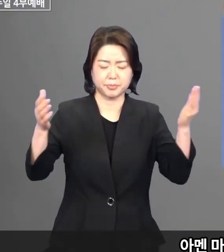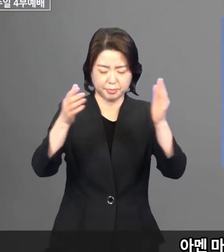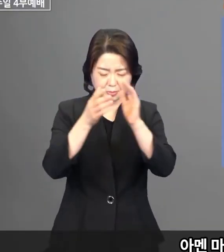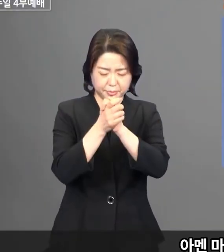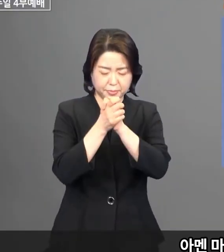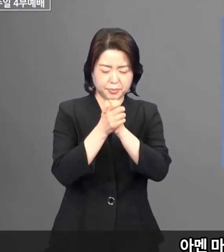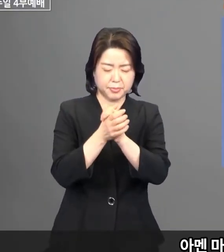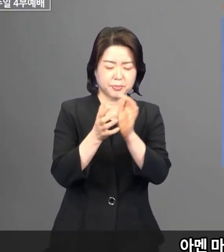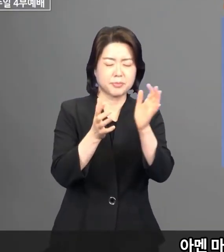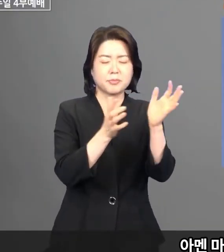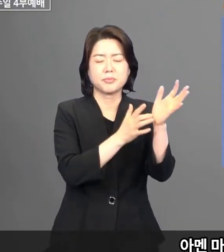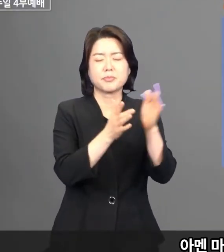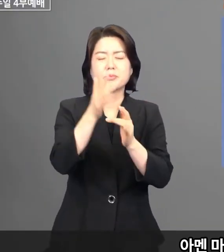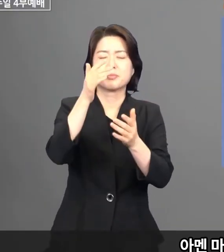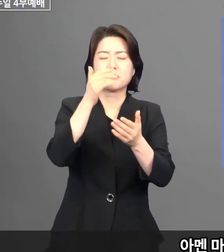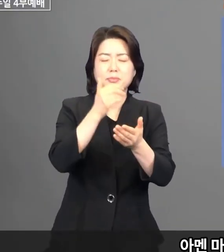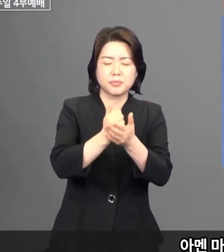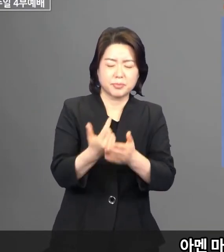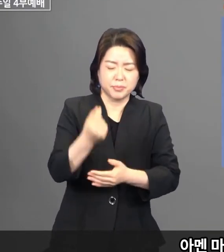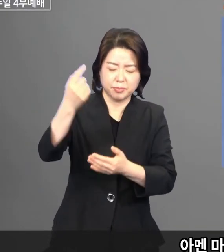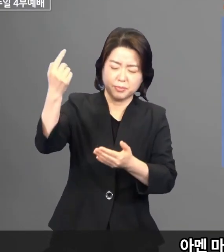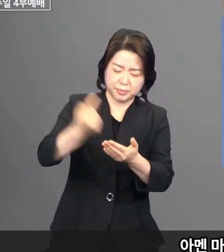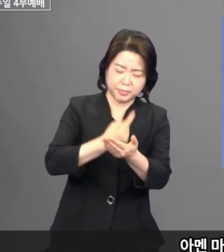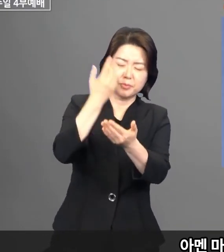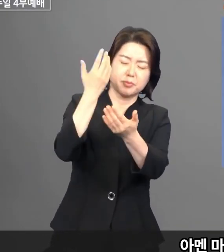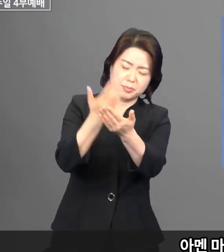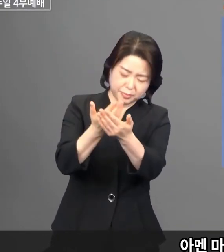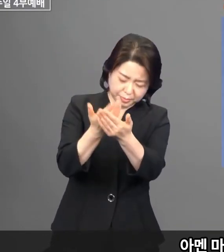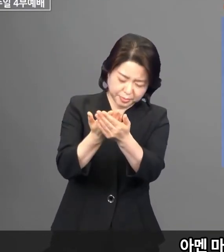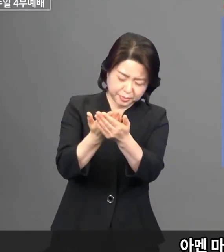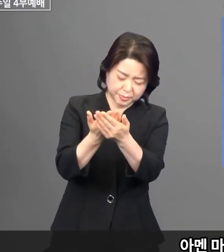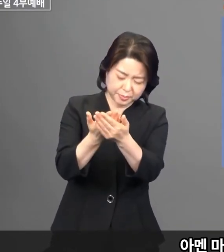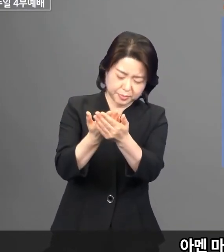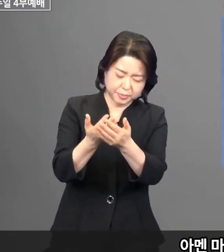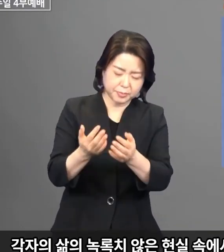아멘. 마라나타.